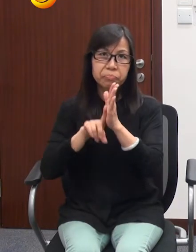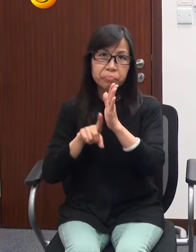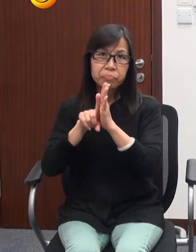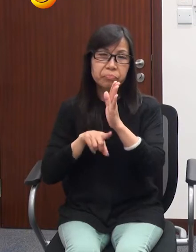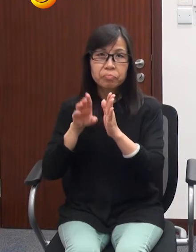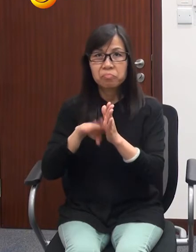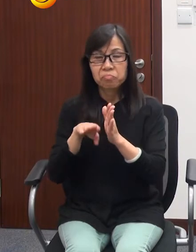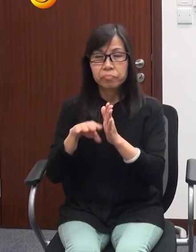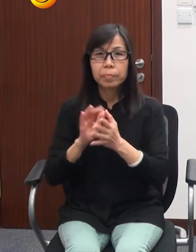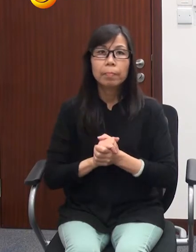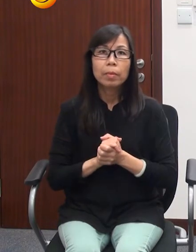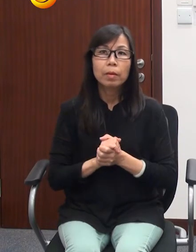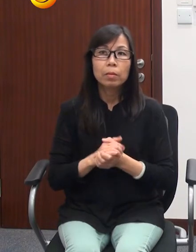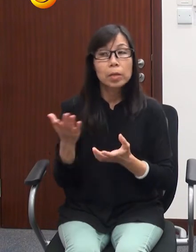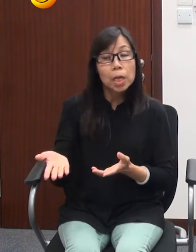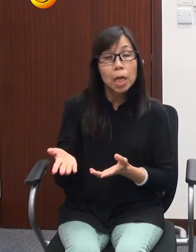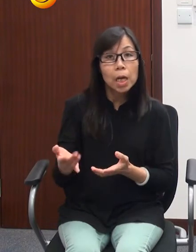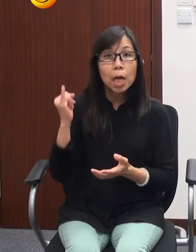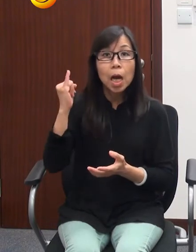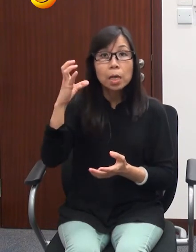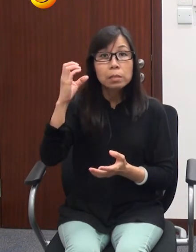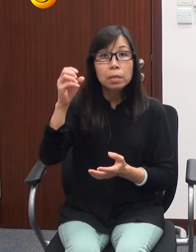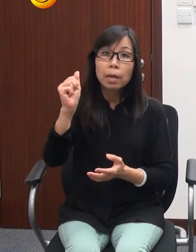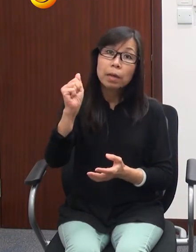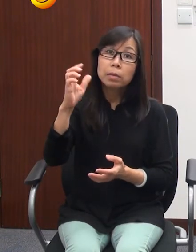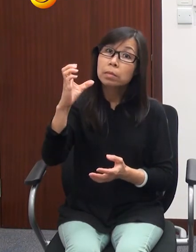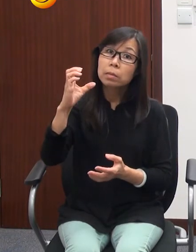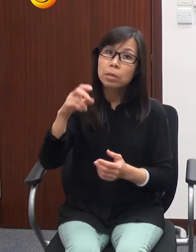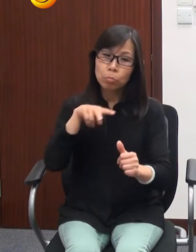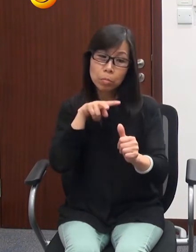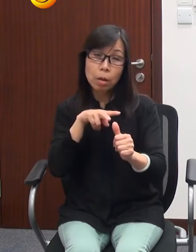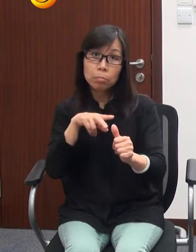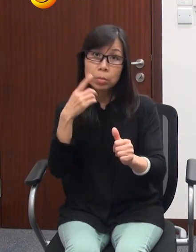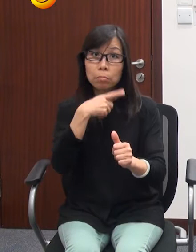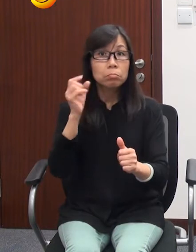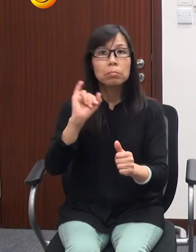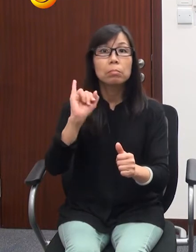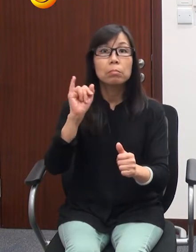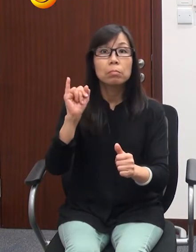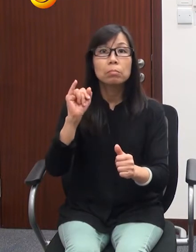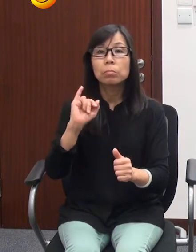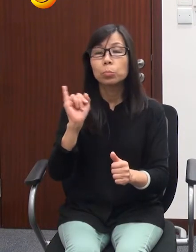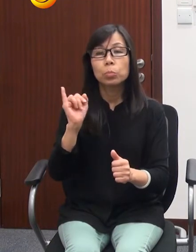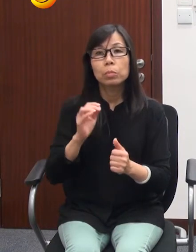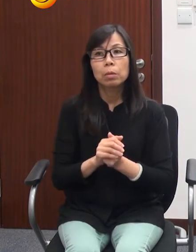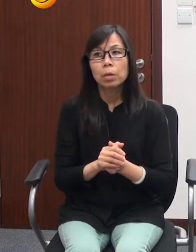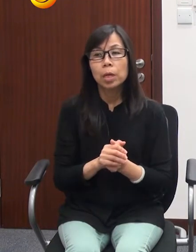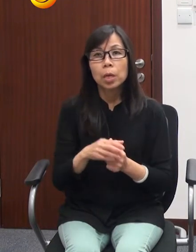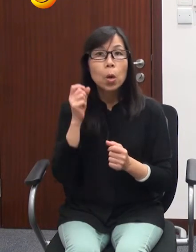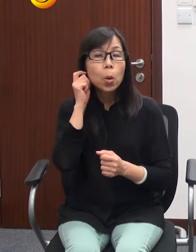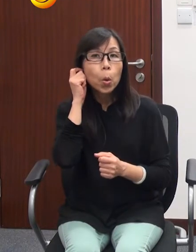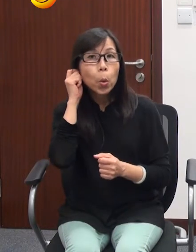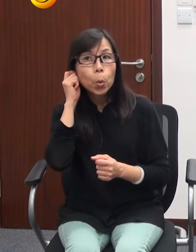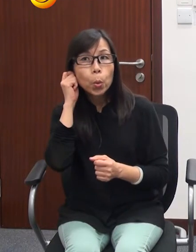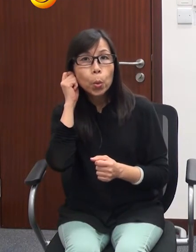即係廉政公署又冇人監察㗎啦，係咪？即係我講好多次啦，譚慧珠就負責嗰個委員會，就係即係告與唔